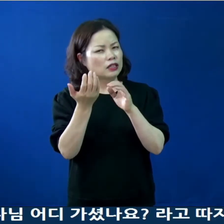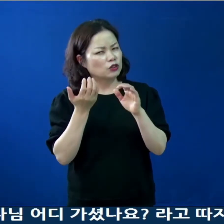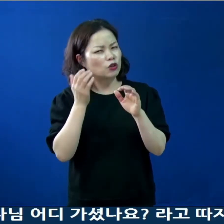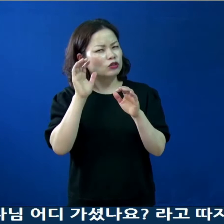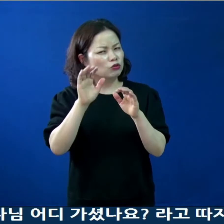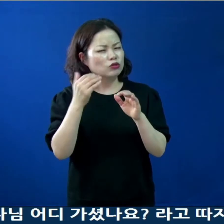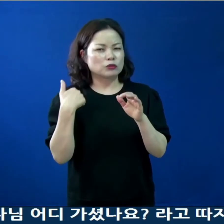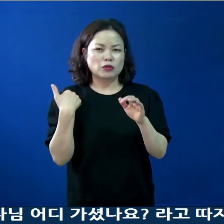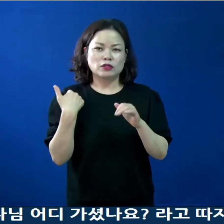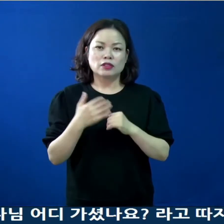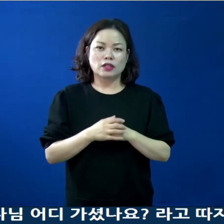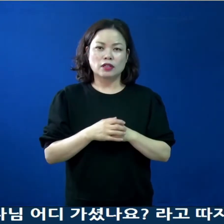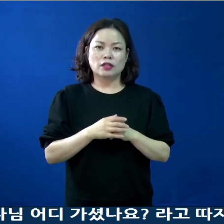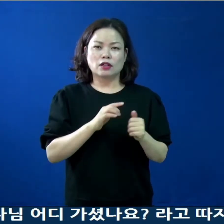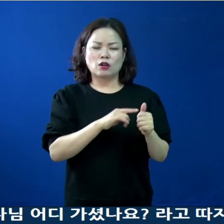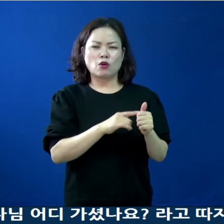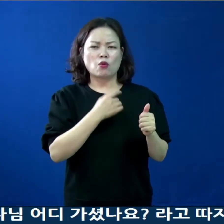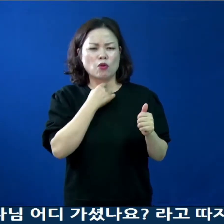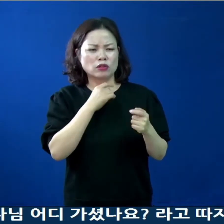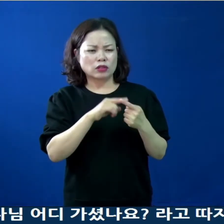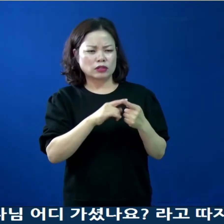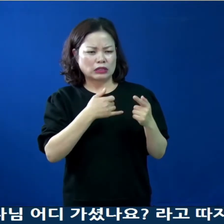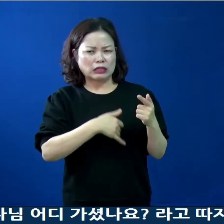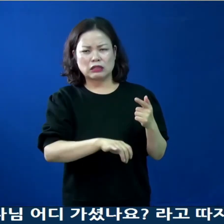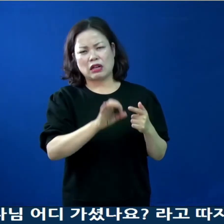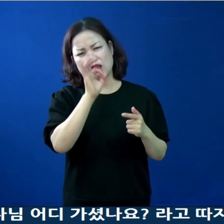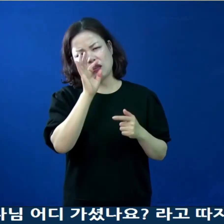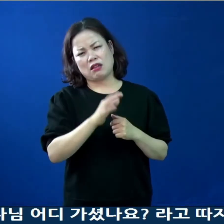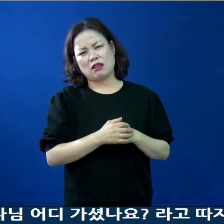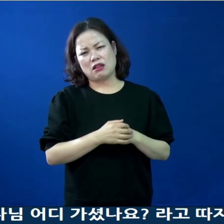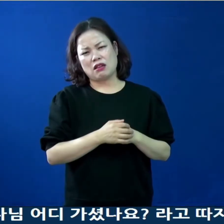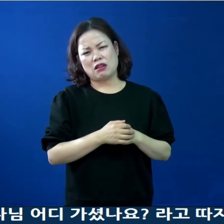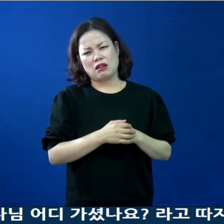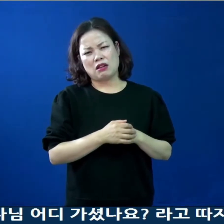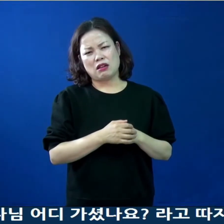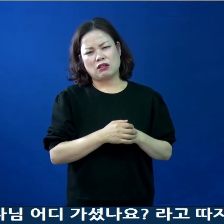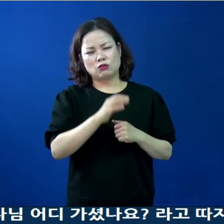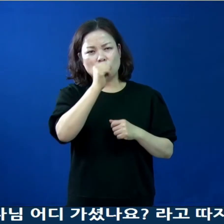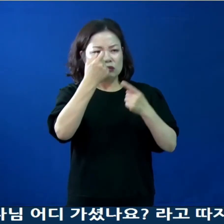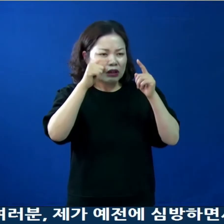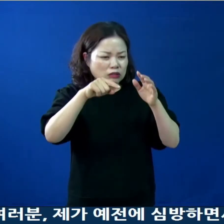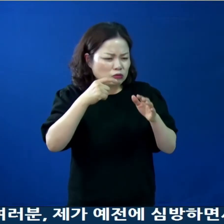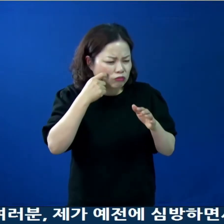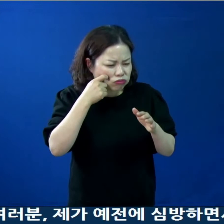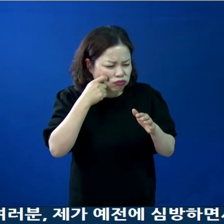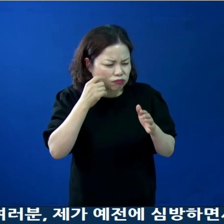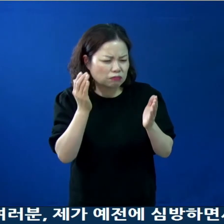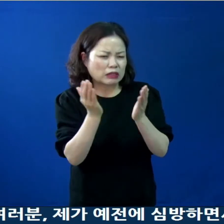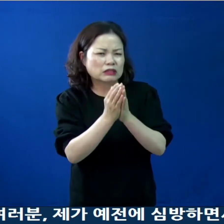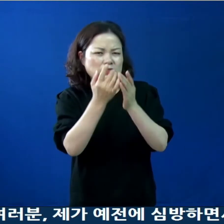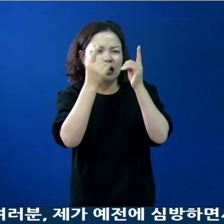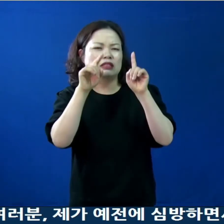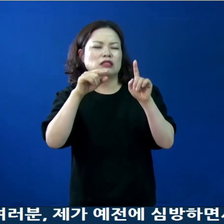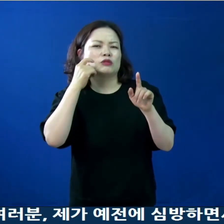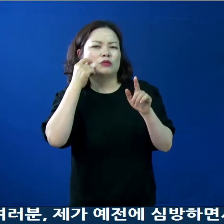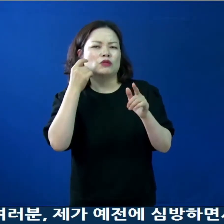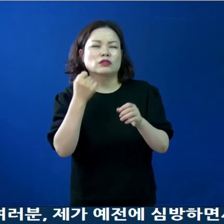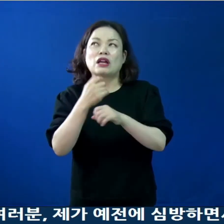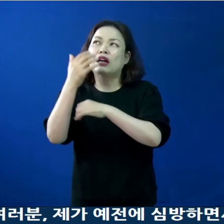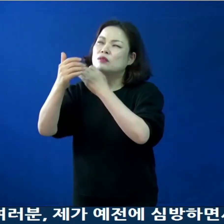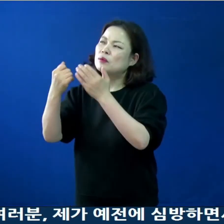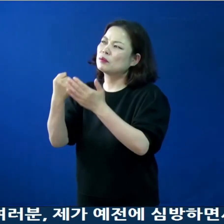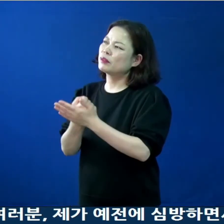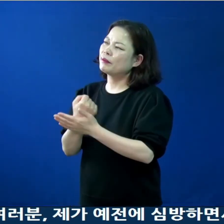그랬습니다. 근데 그분이 원하는 대로 자녀가 안 됐어요. 그때 이분이 그렇게 하나님 앞에